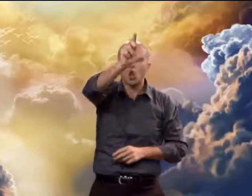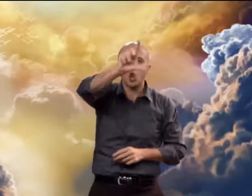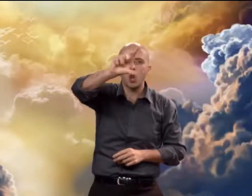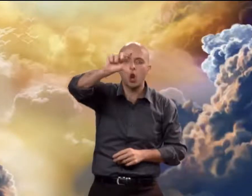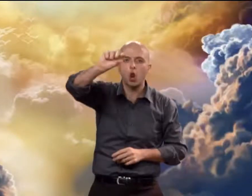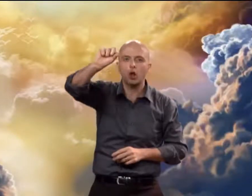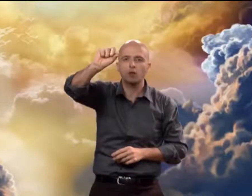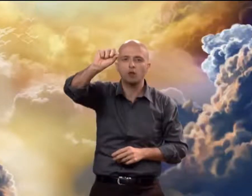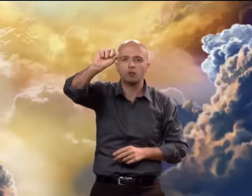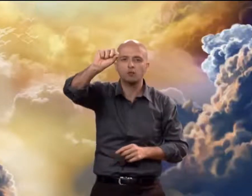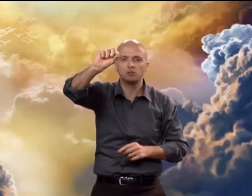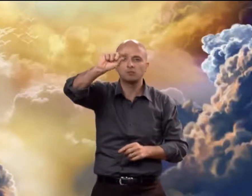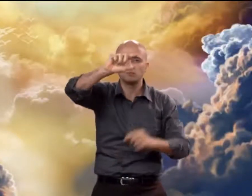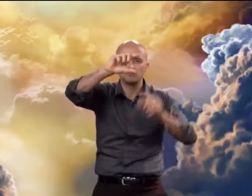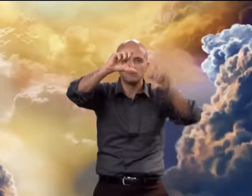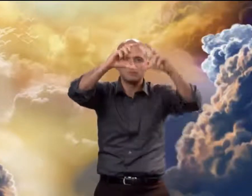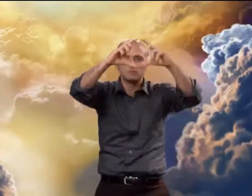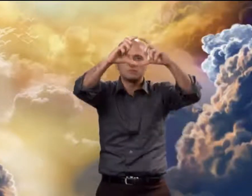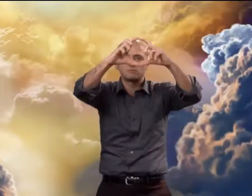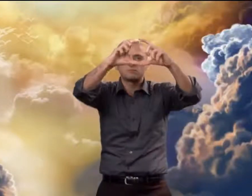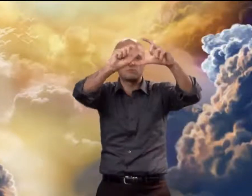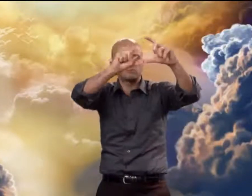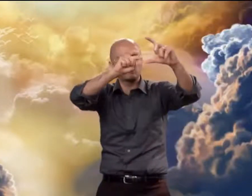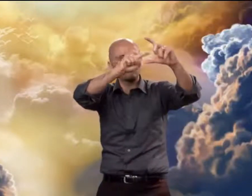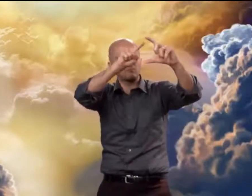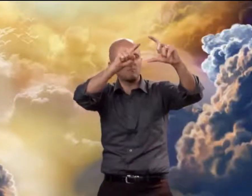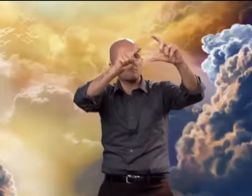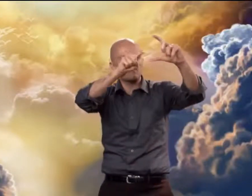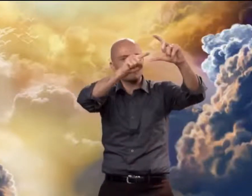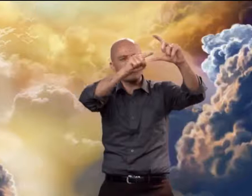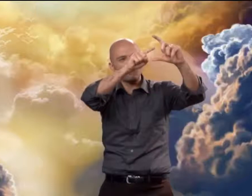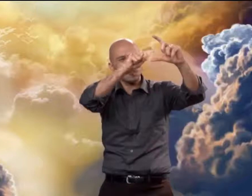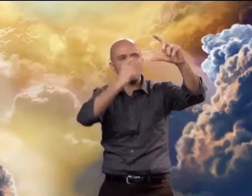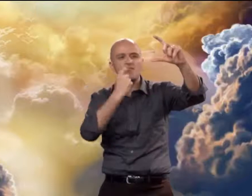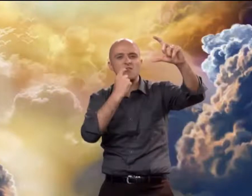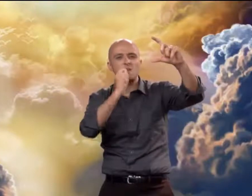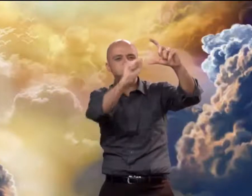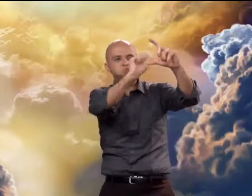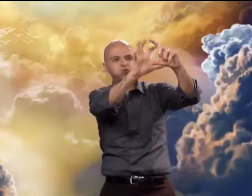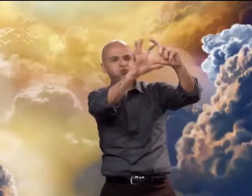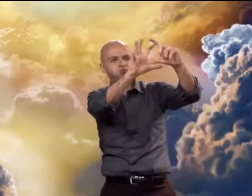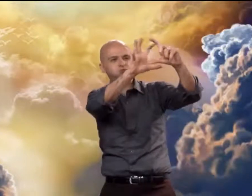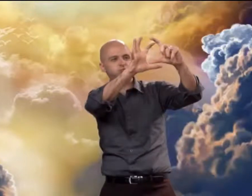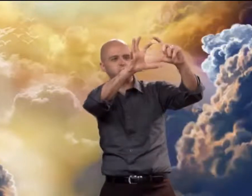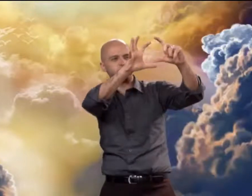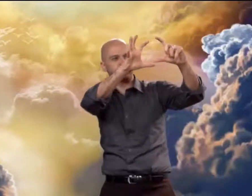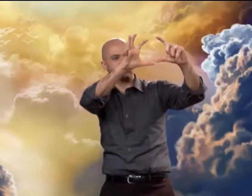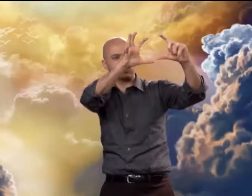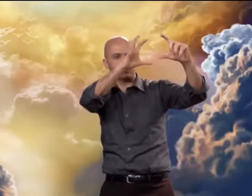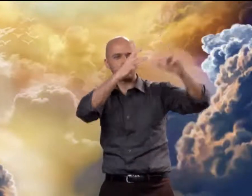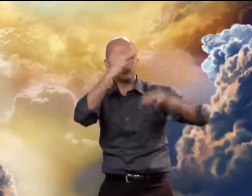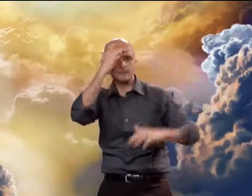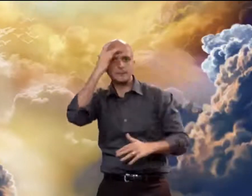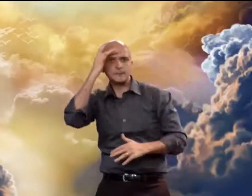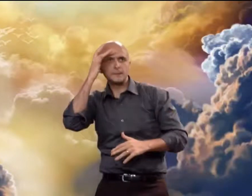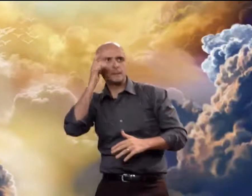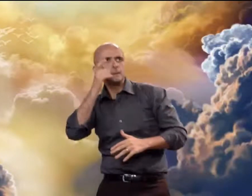e temível dia do Senhor. Quando começarem a acontecer estas coisas, disse Cristo, levantem-se